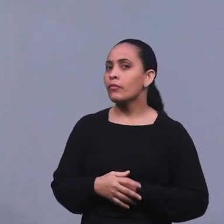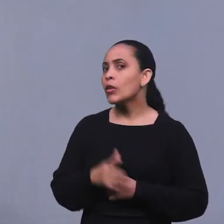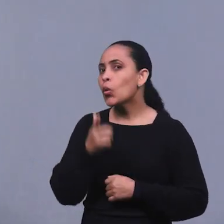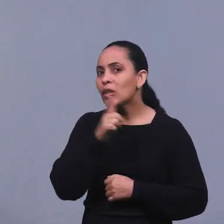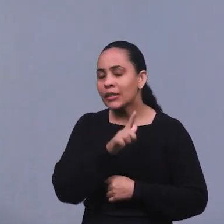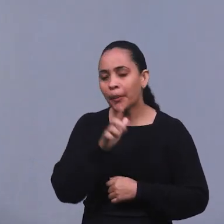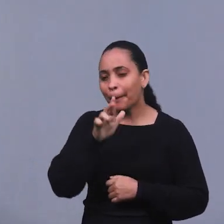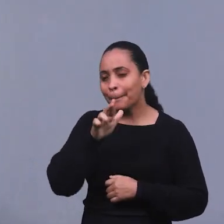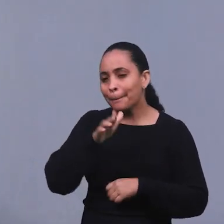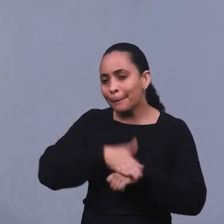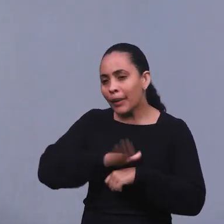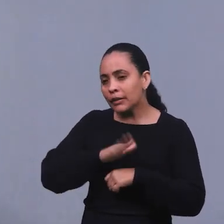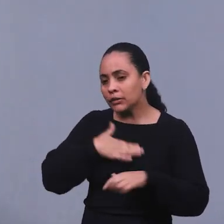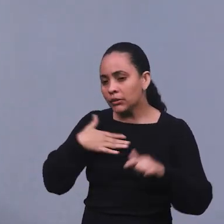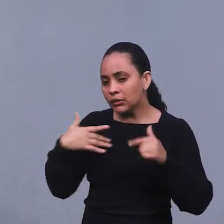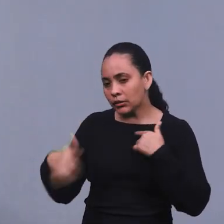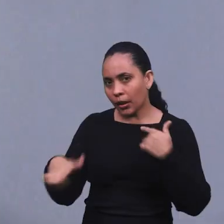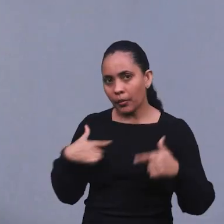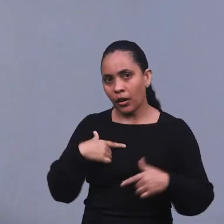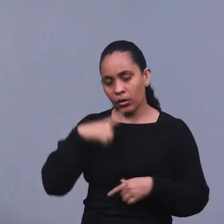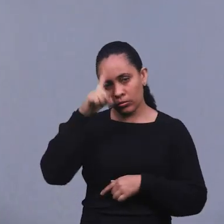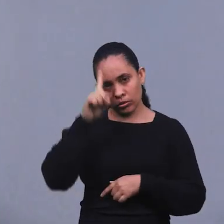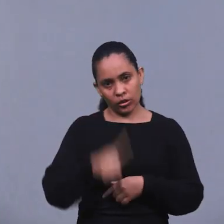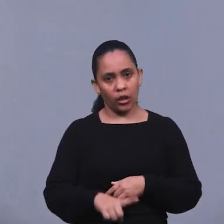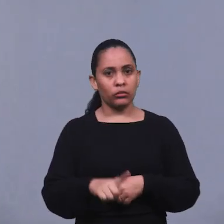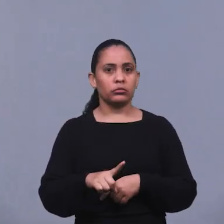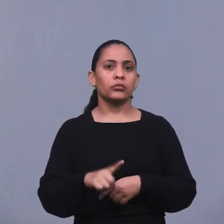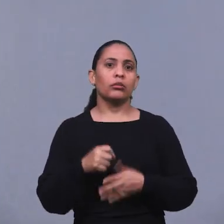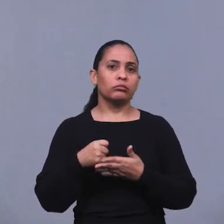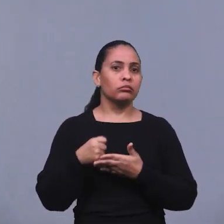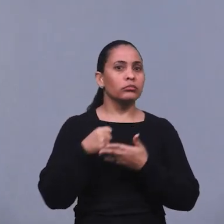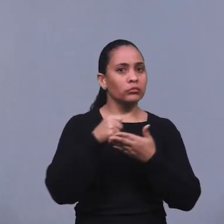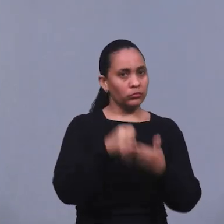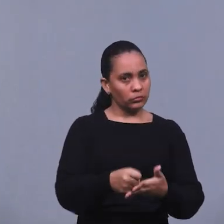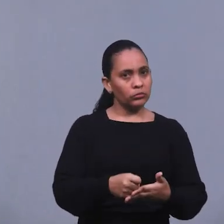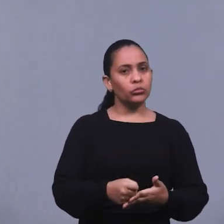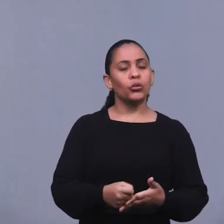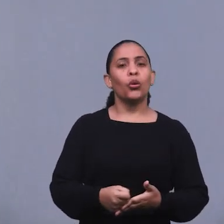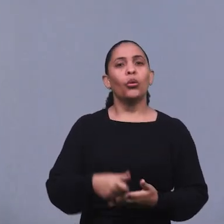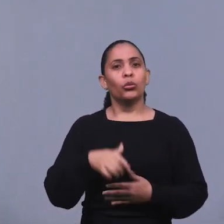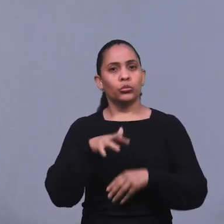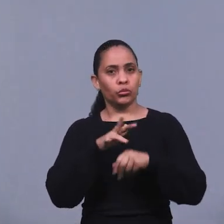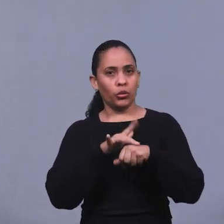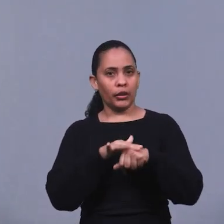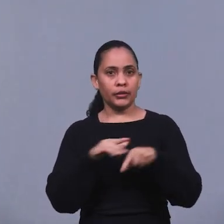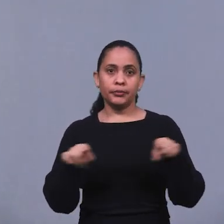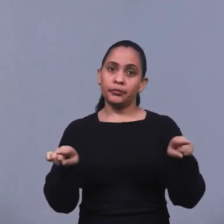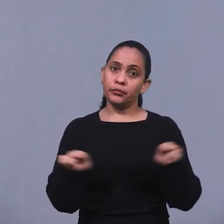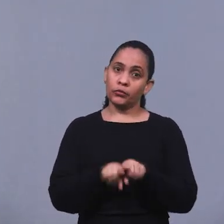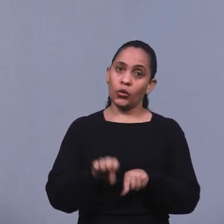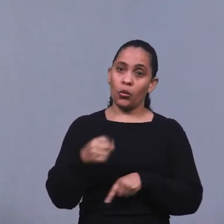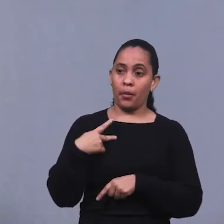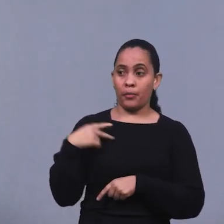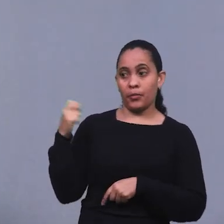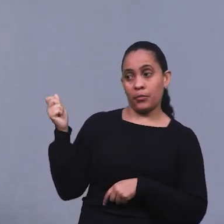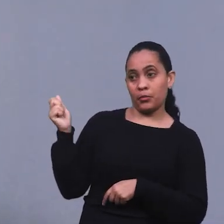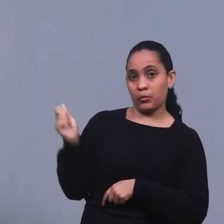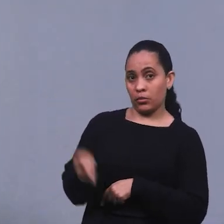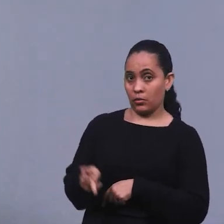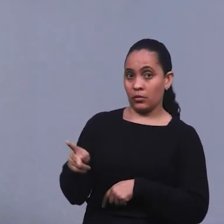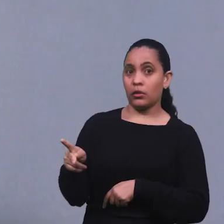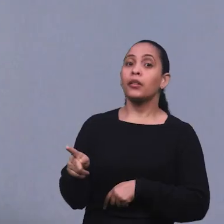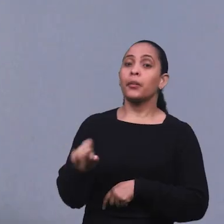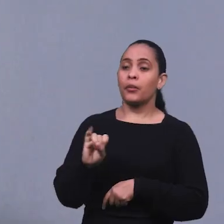para o trabalho que gera tanto o direito do auxílio doença como da aposentadoria por invalidez. Qual que é a